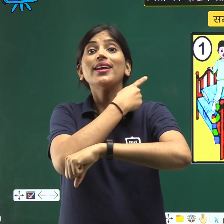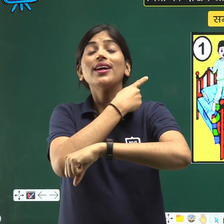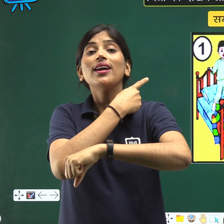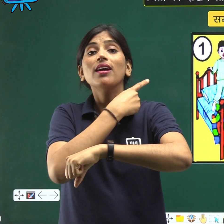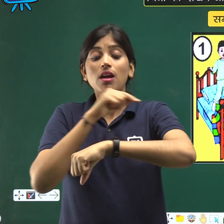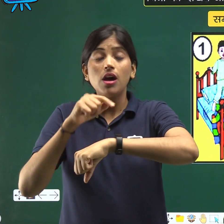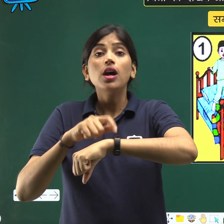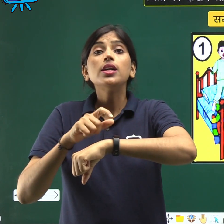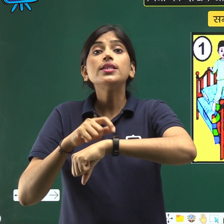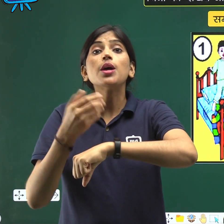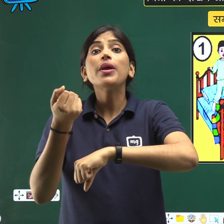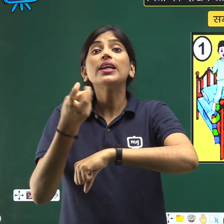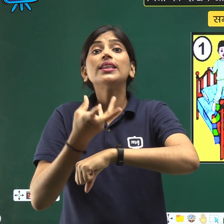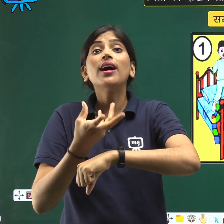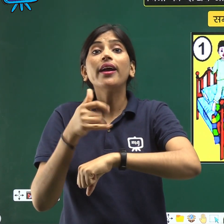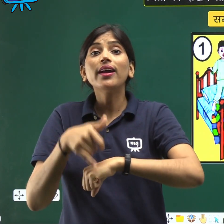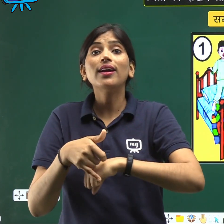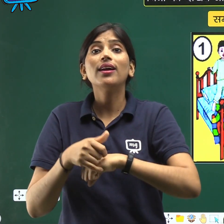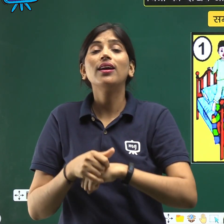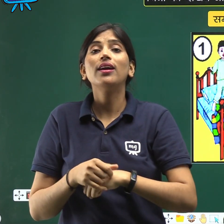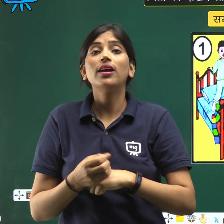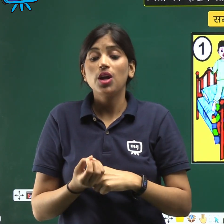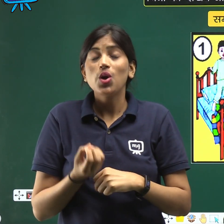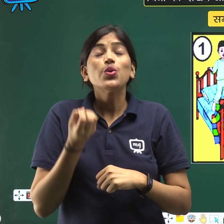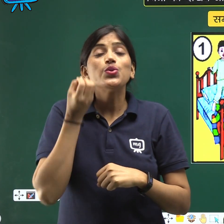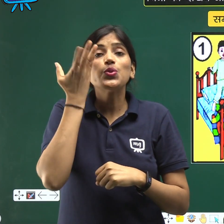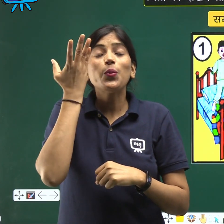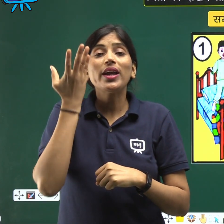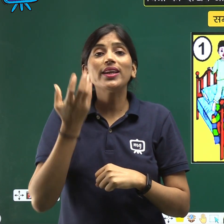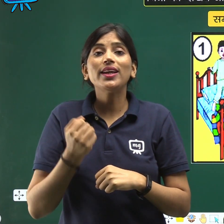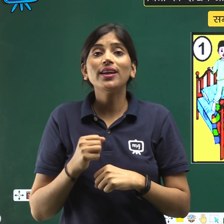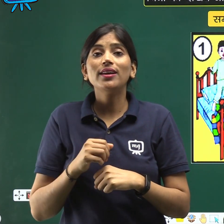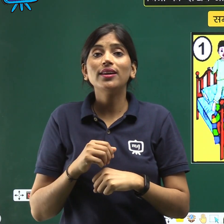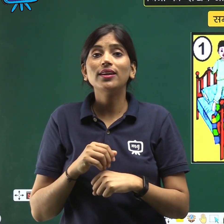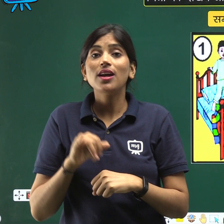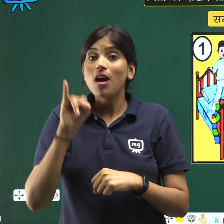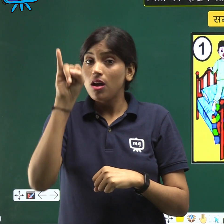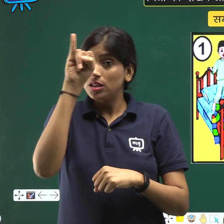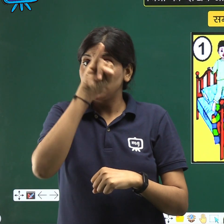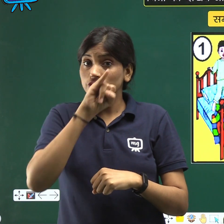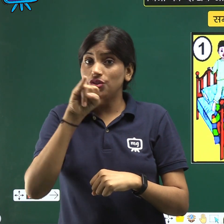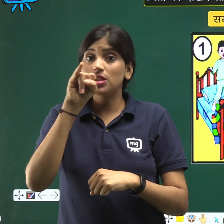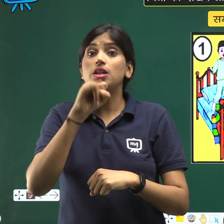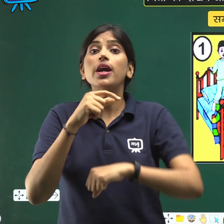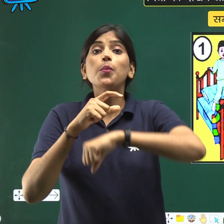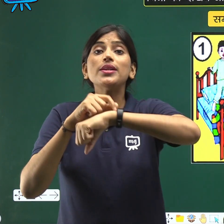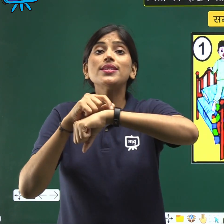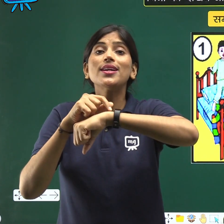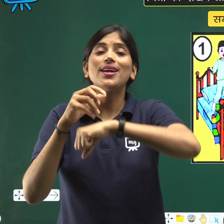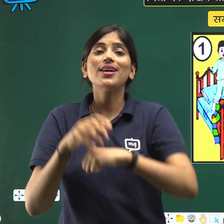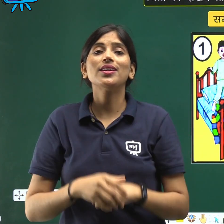इसमें समय कितना है? सुबह के 6 बज रहे